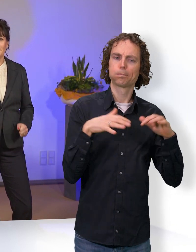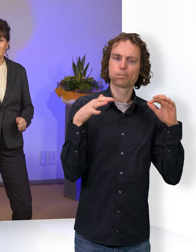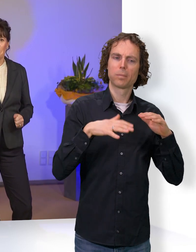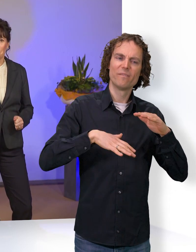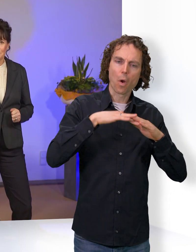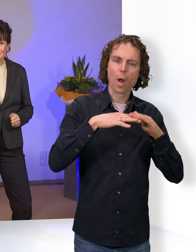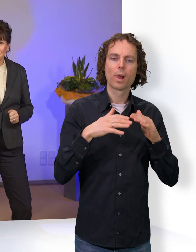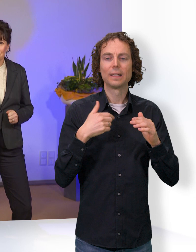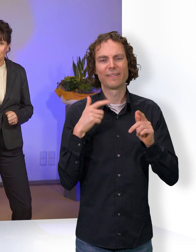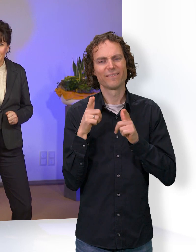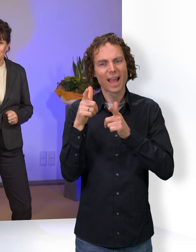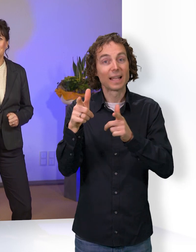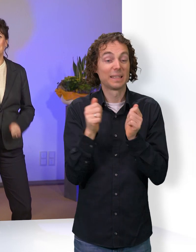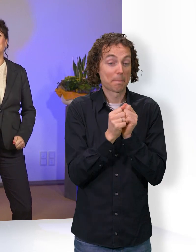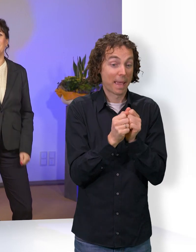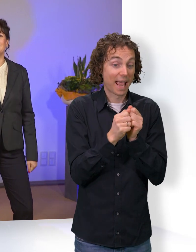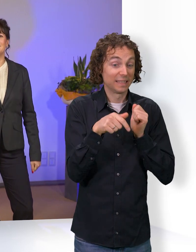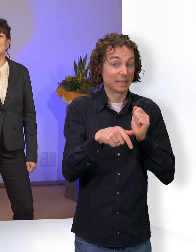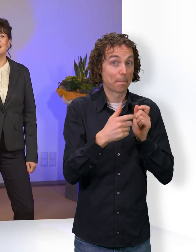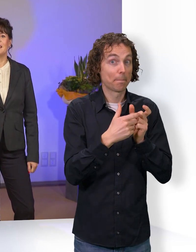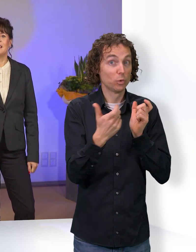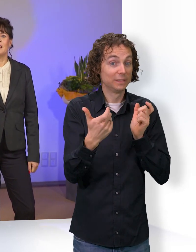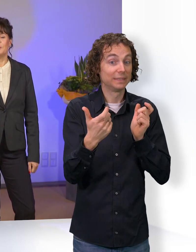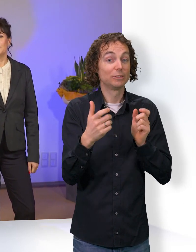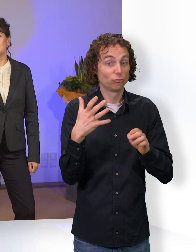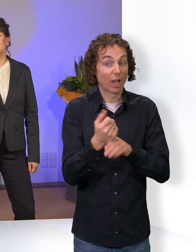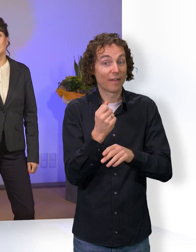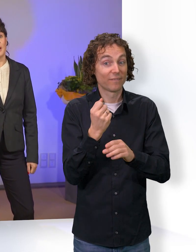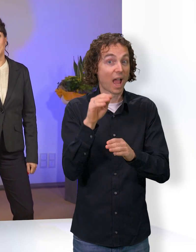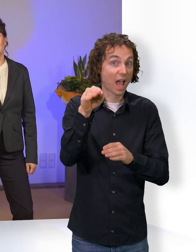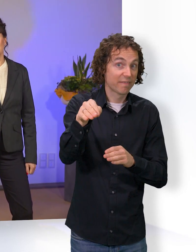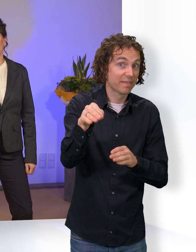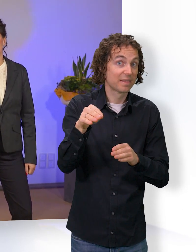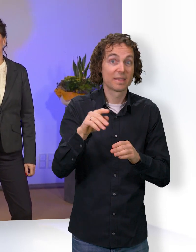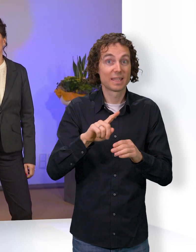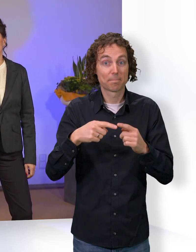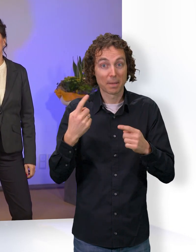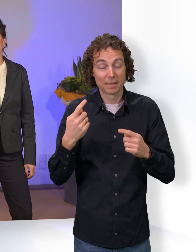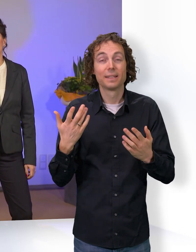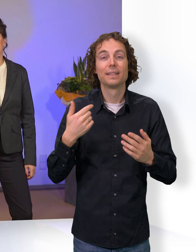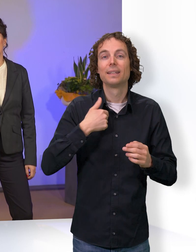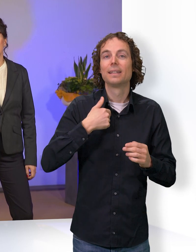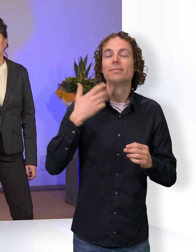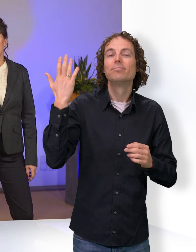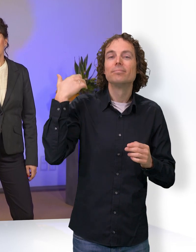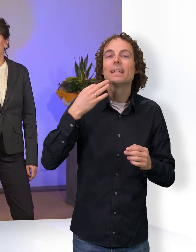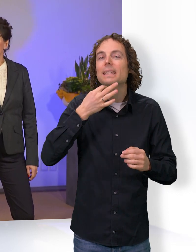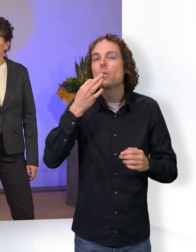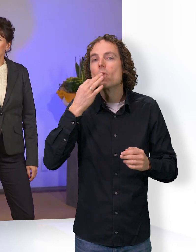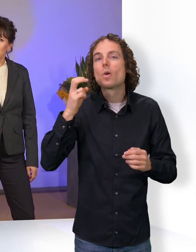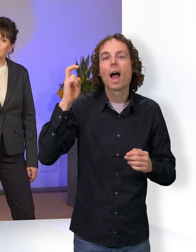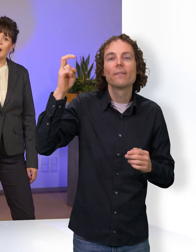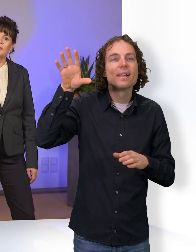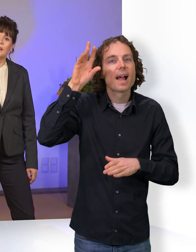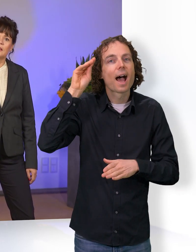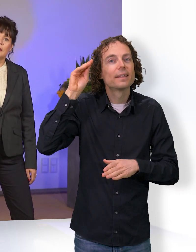beten, dass er auch diese Fahrt wieder mitmacht. Und, das habe ich als junge Erwachsene lernen dürfen, es ist